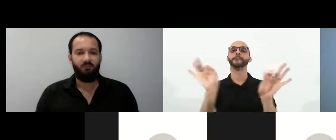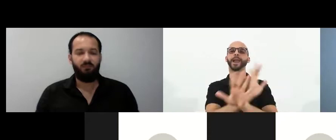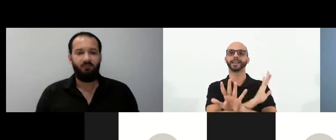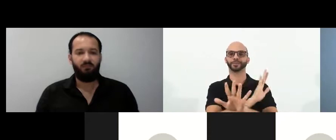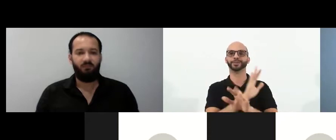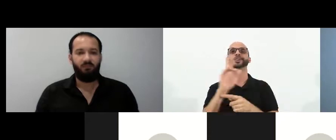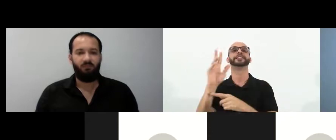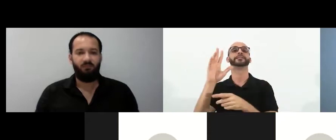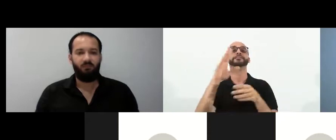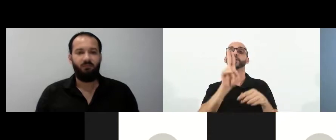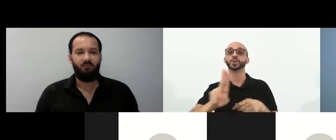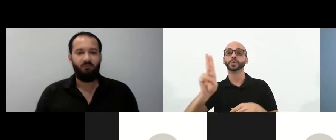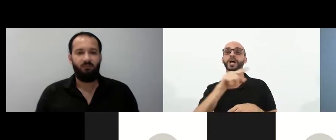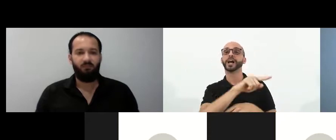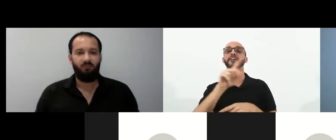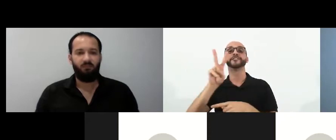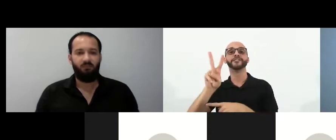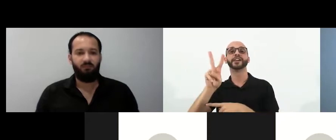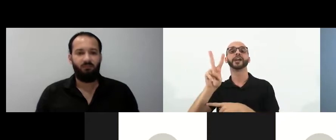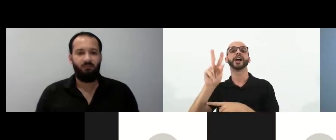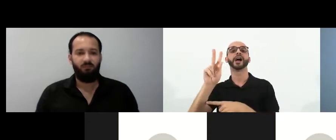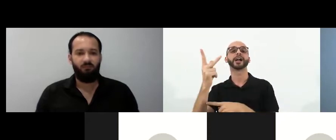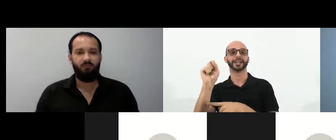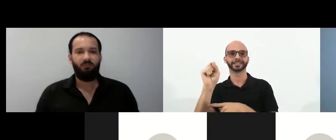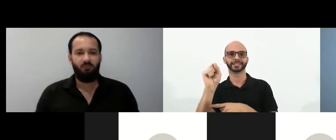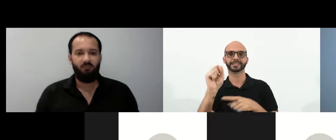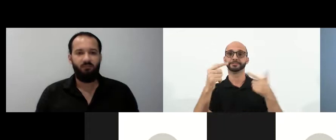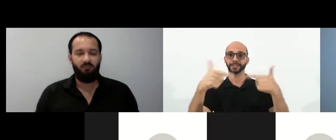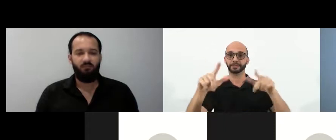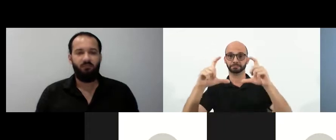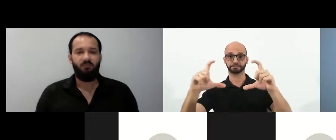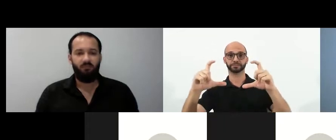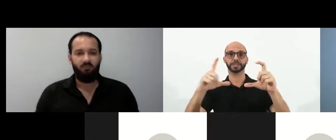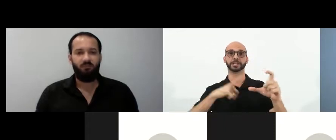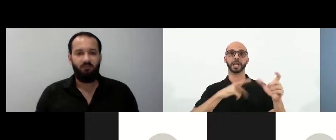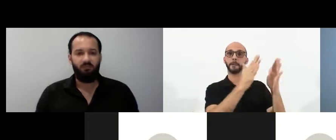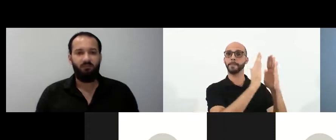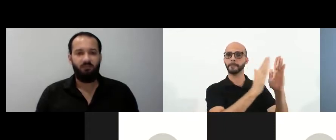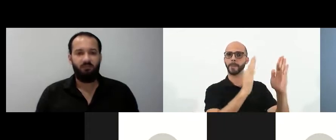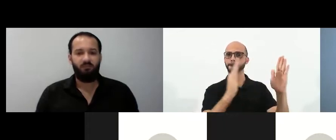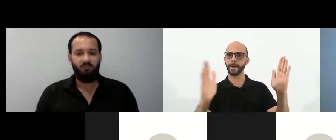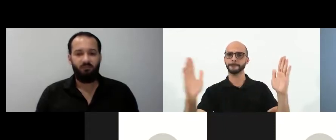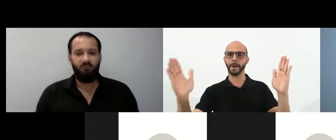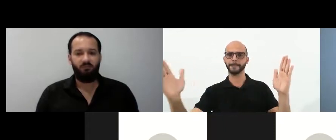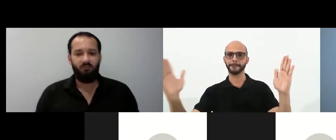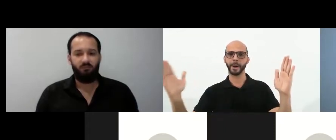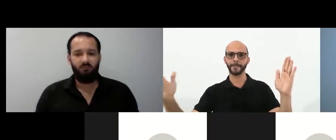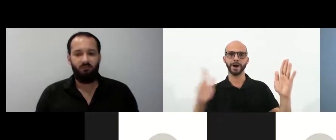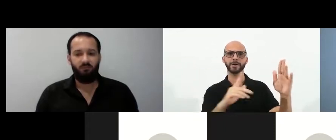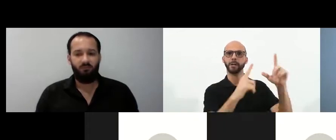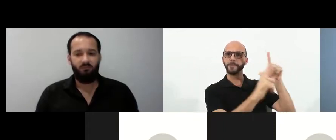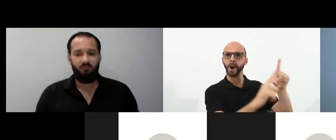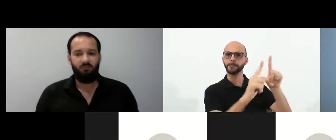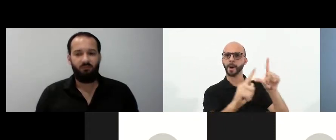Então, os cursos, quando completava, essas pessoas, elas tinham ali e